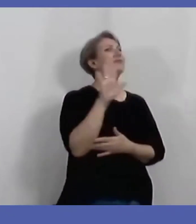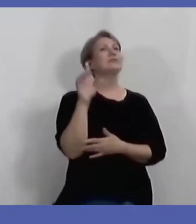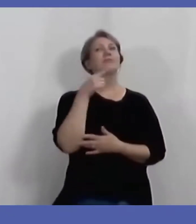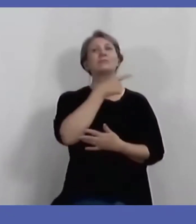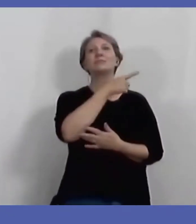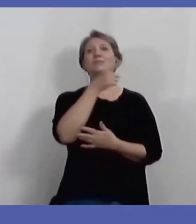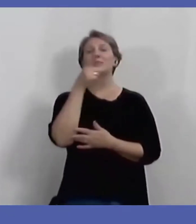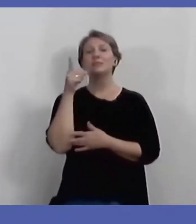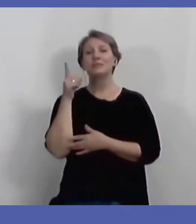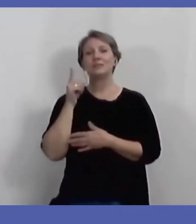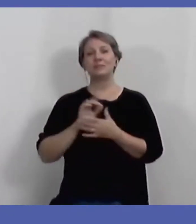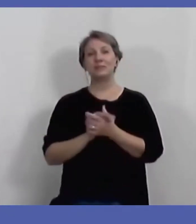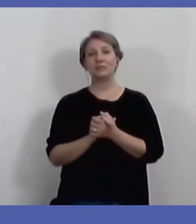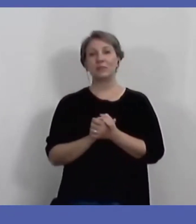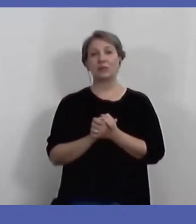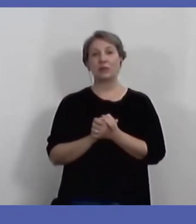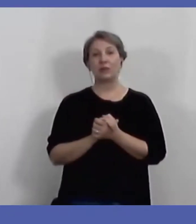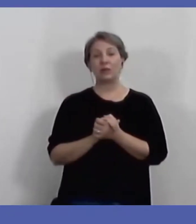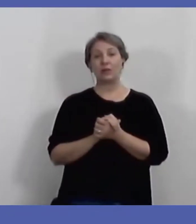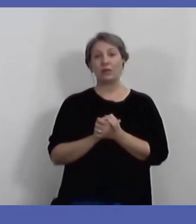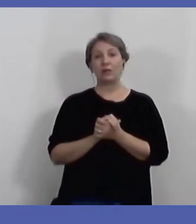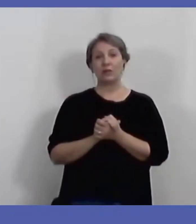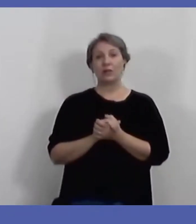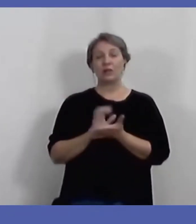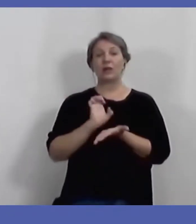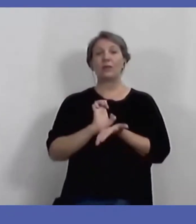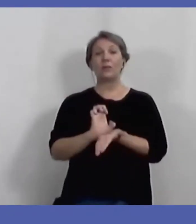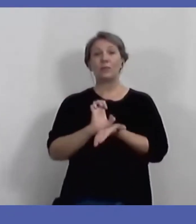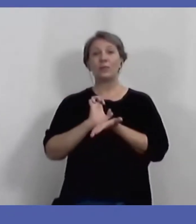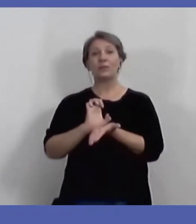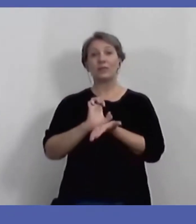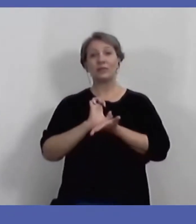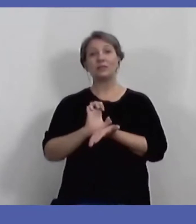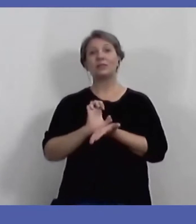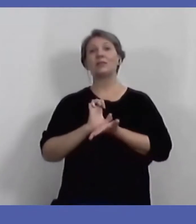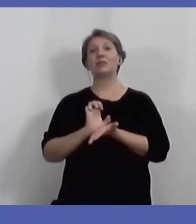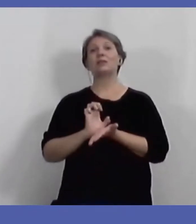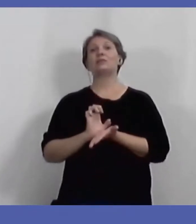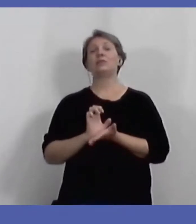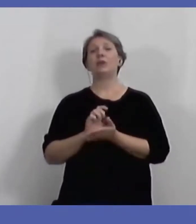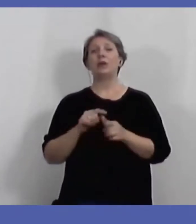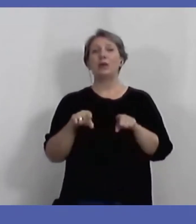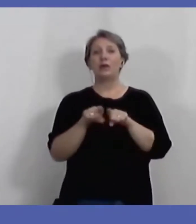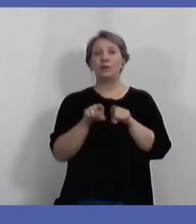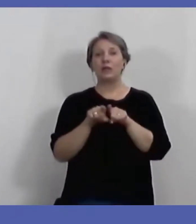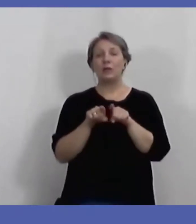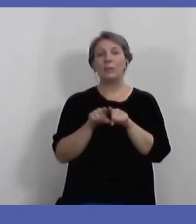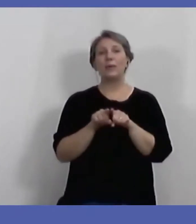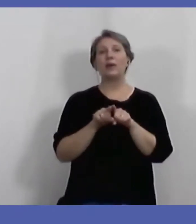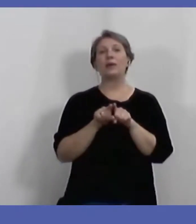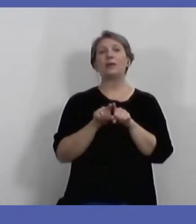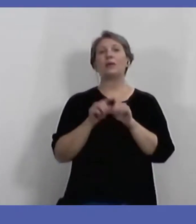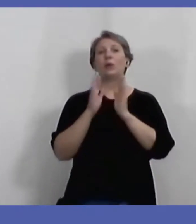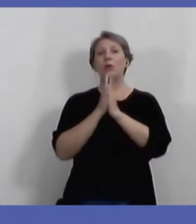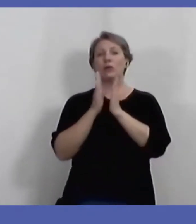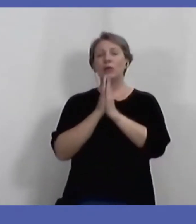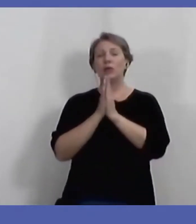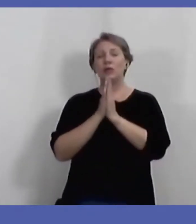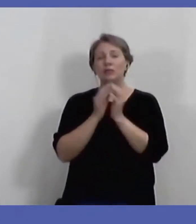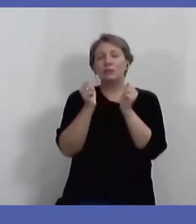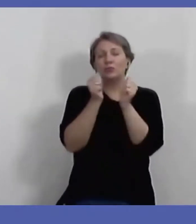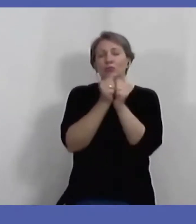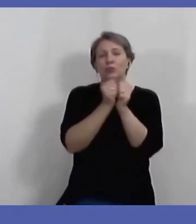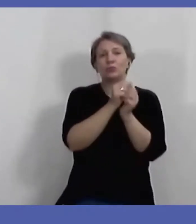Por meio de comportagem, orando com as pessoas, apresentando livros para elas.